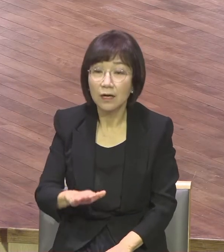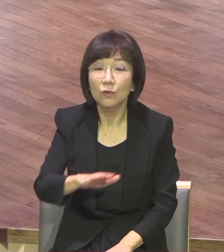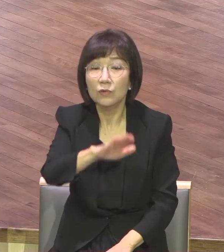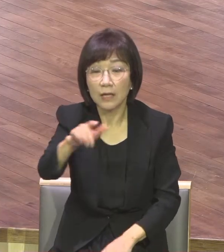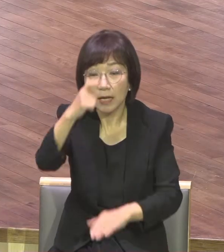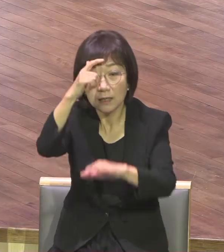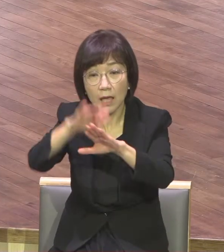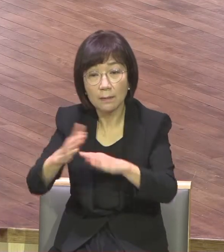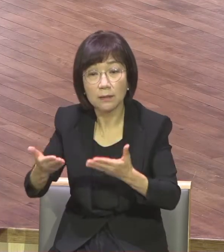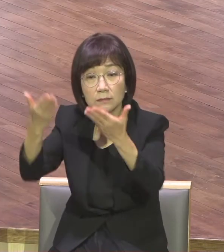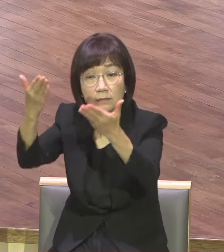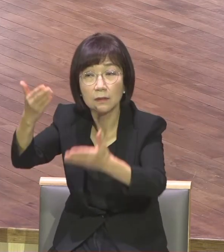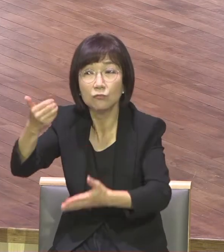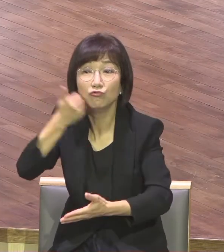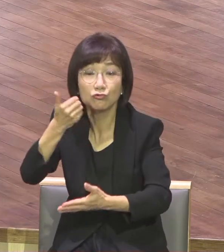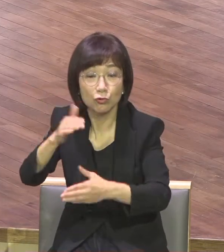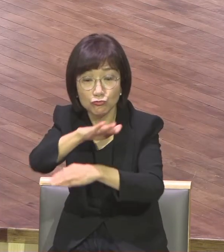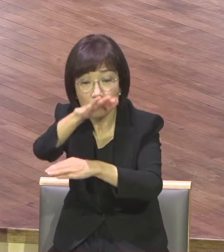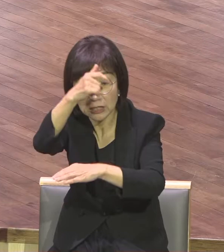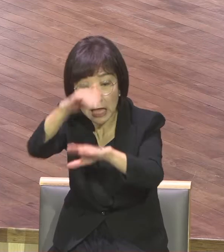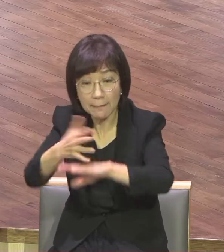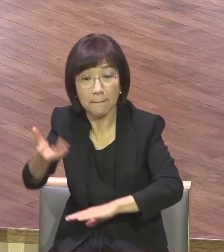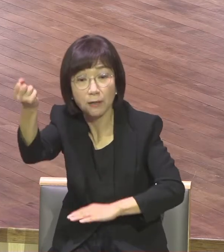유일하신 여호와 하나님밖에 없다.